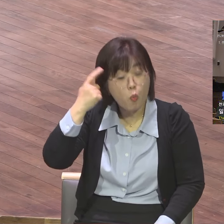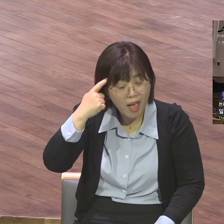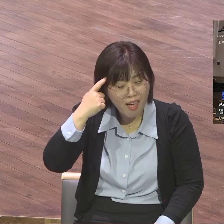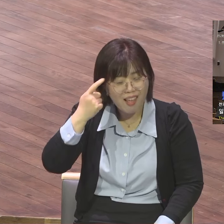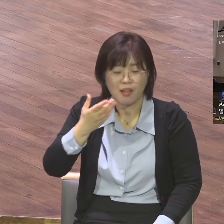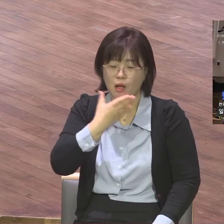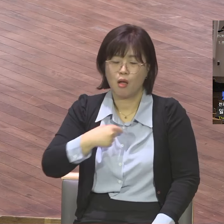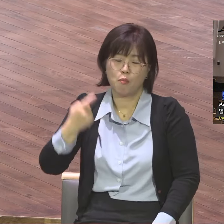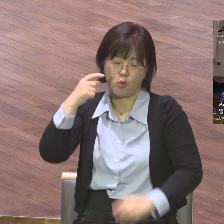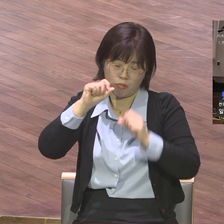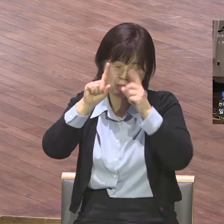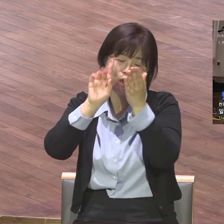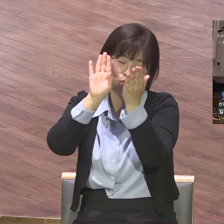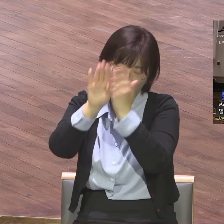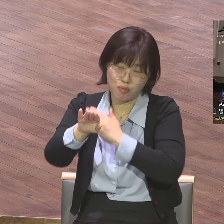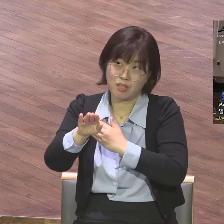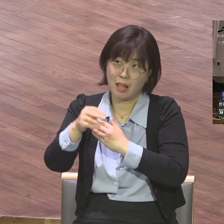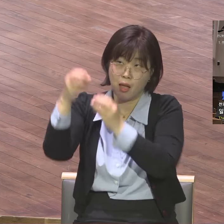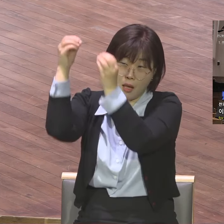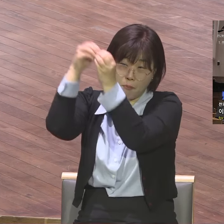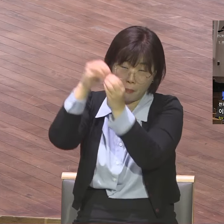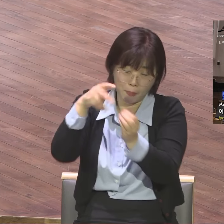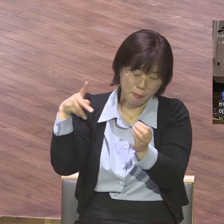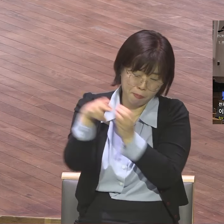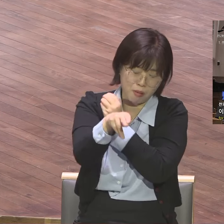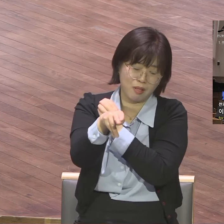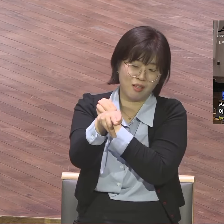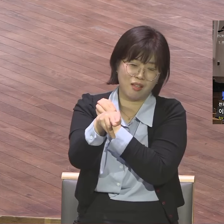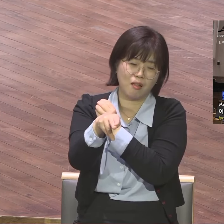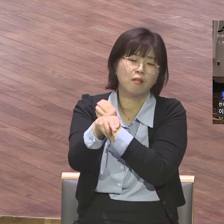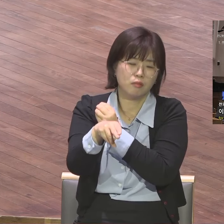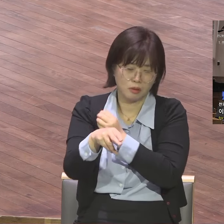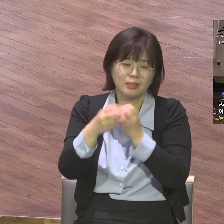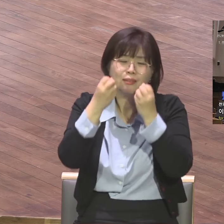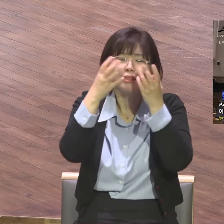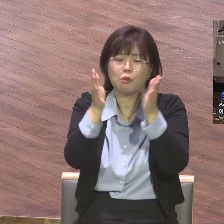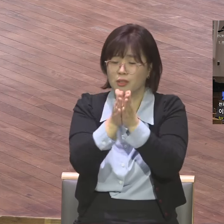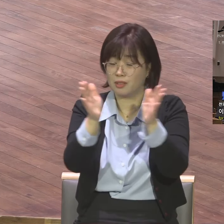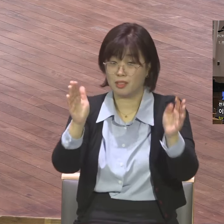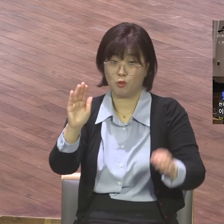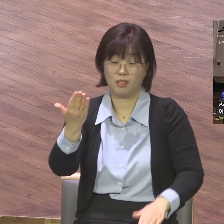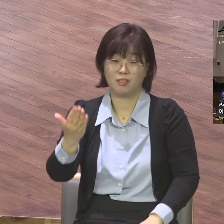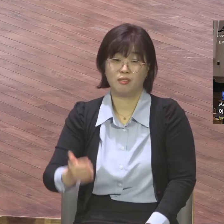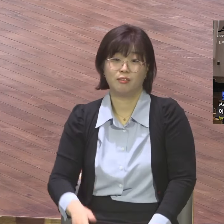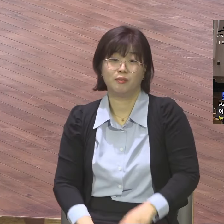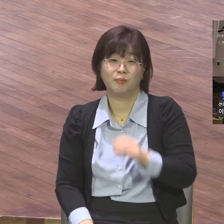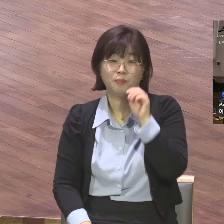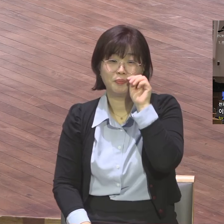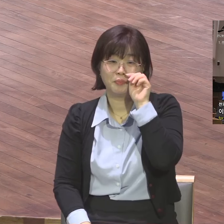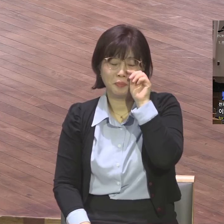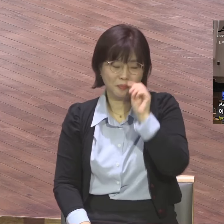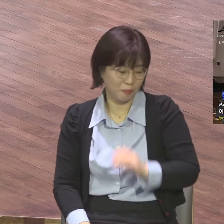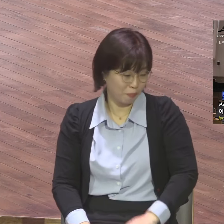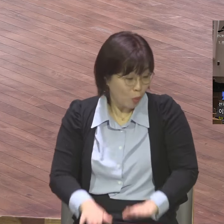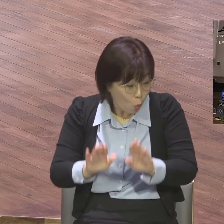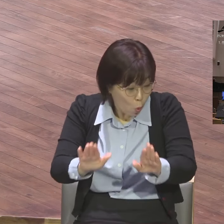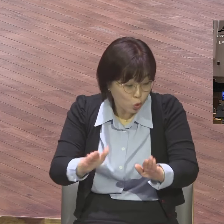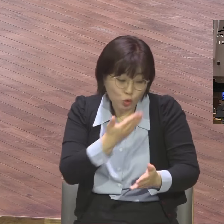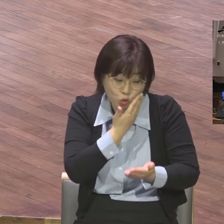하나님을 경외하고 그의 명령을 지킬지어다. 이것이 모든 사람의 본분이니라.